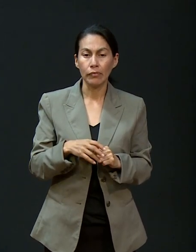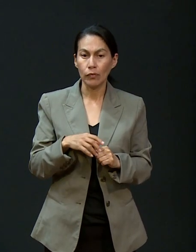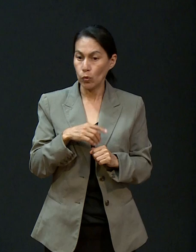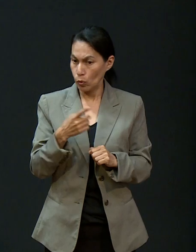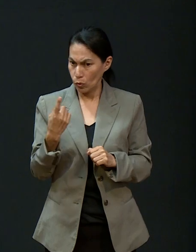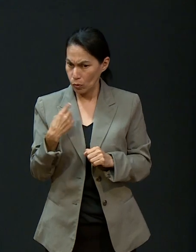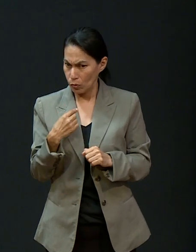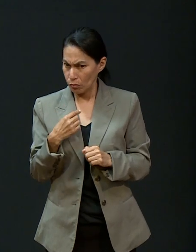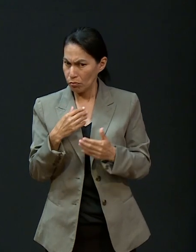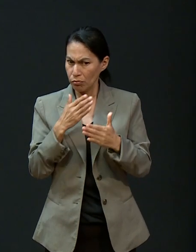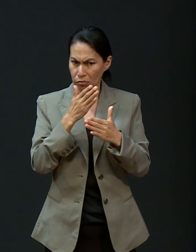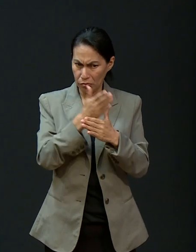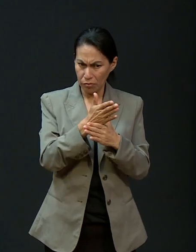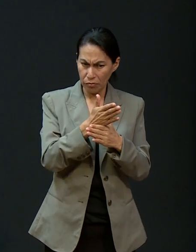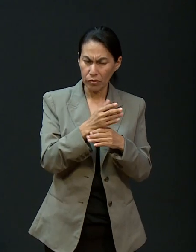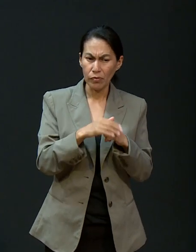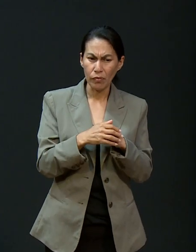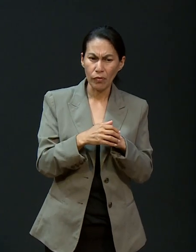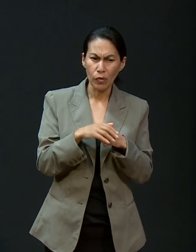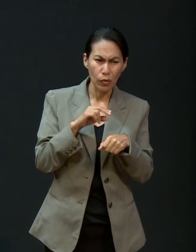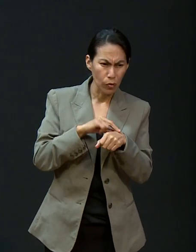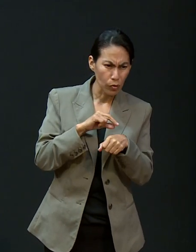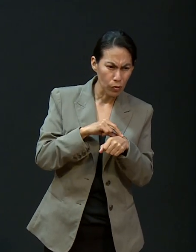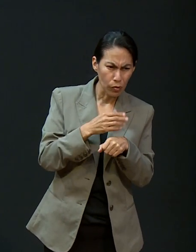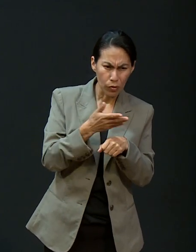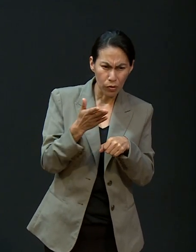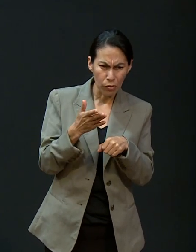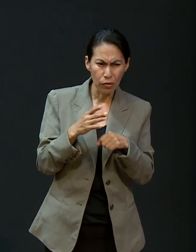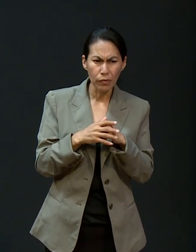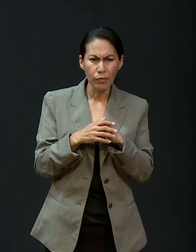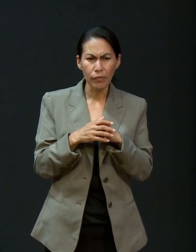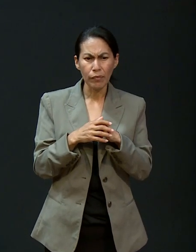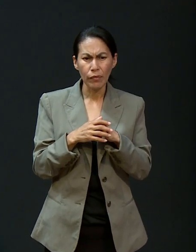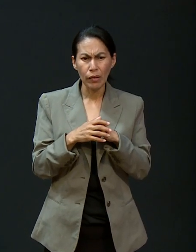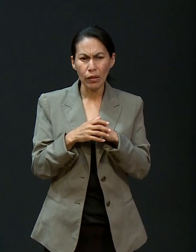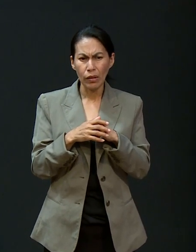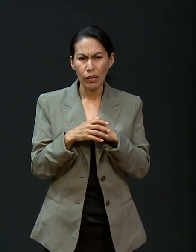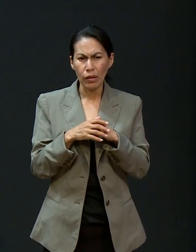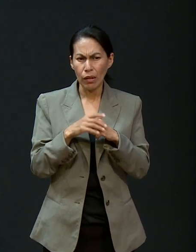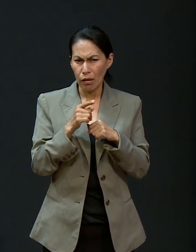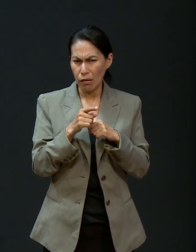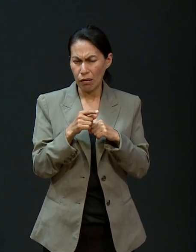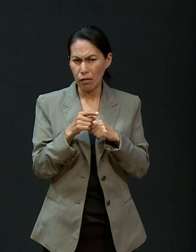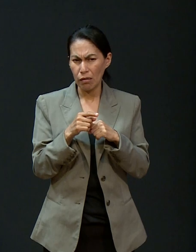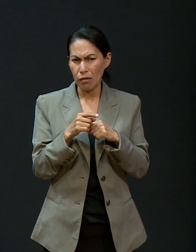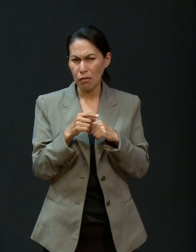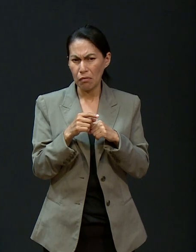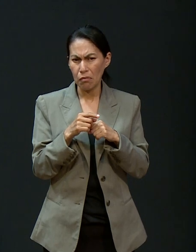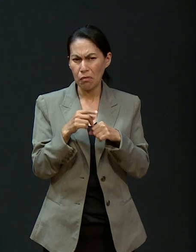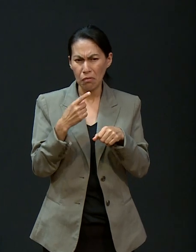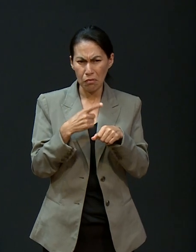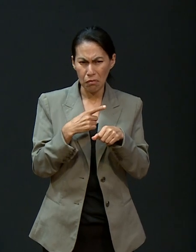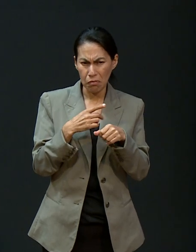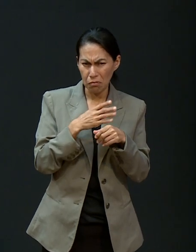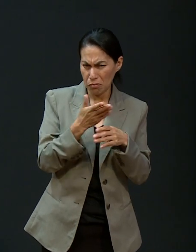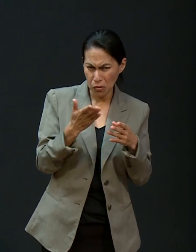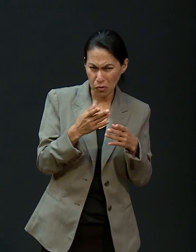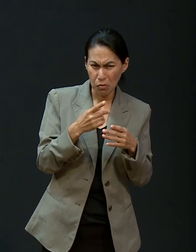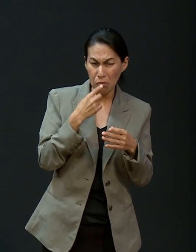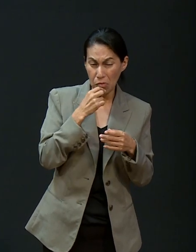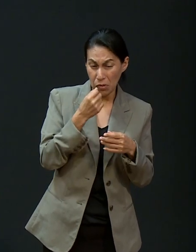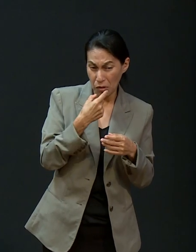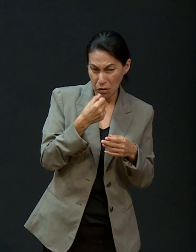terapia. Entramos con antibiótico terapia y seguimos con una medicación para fiebre, un